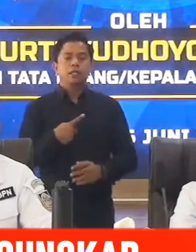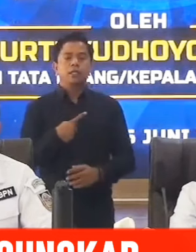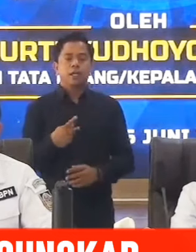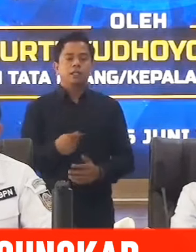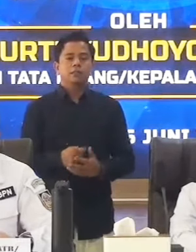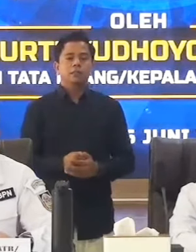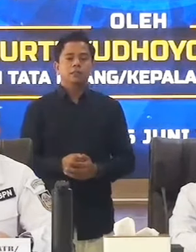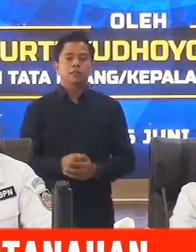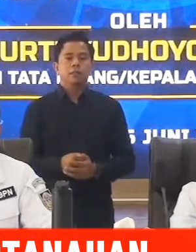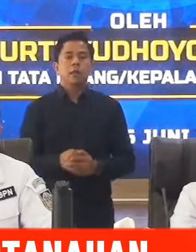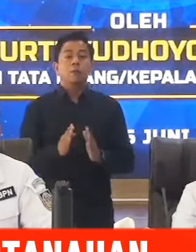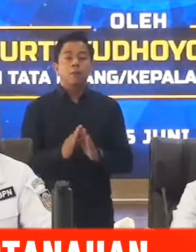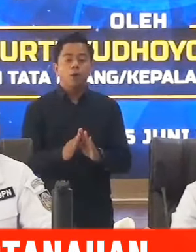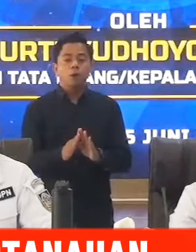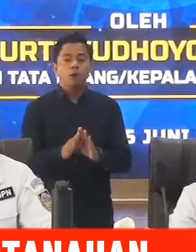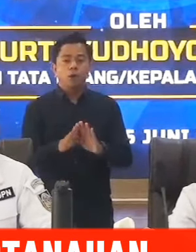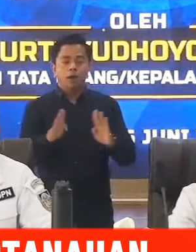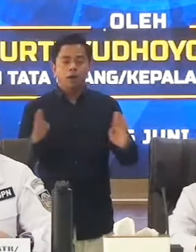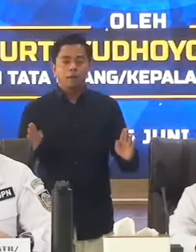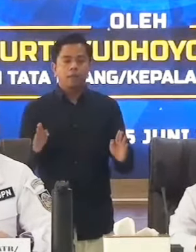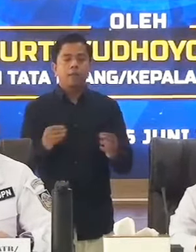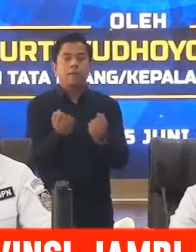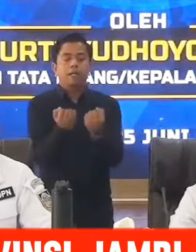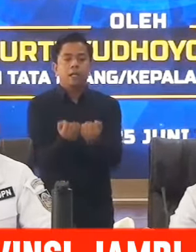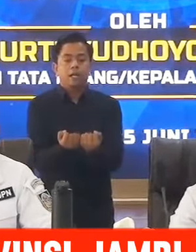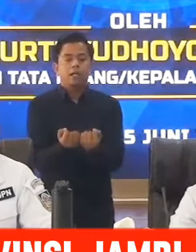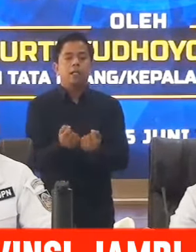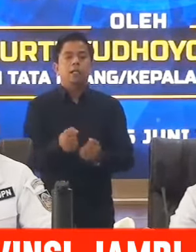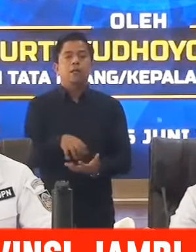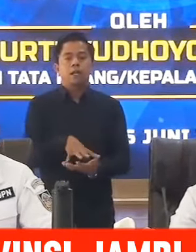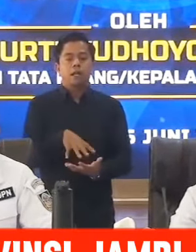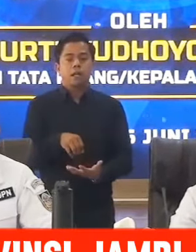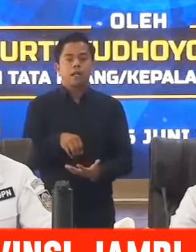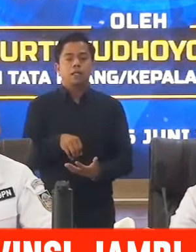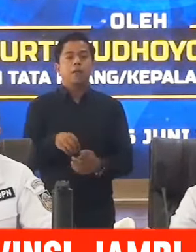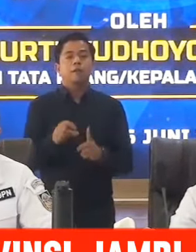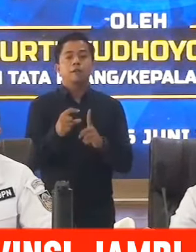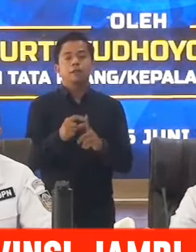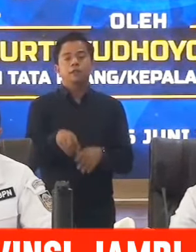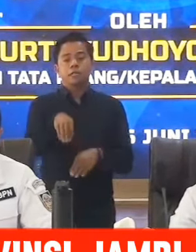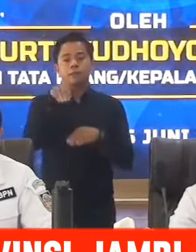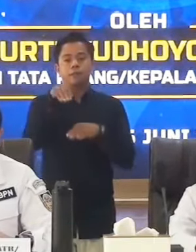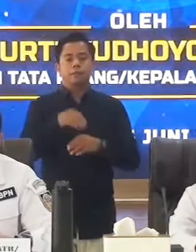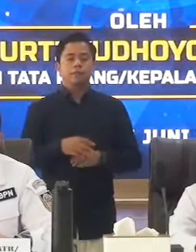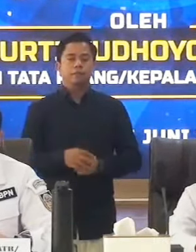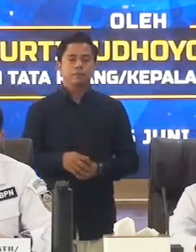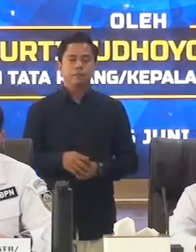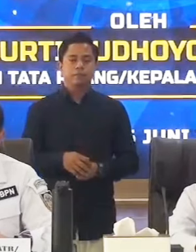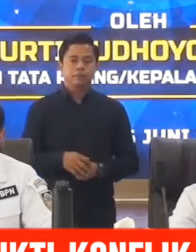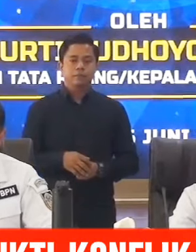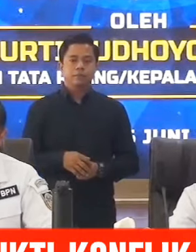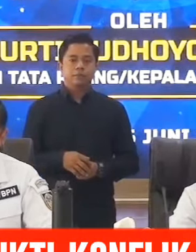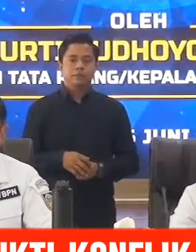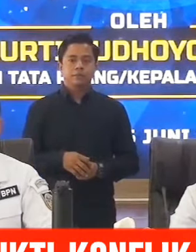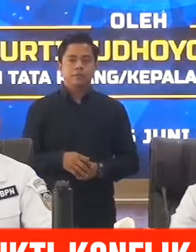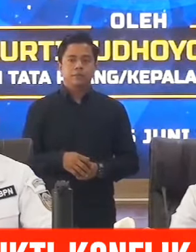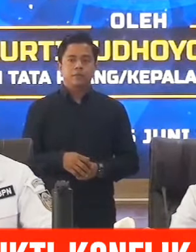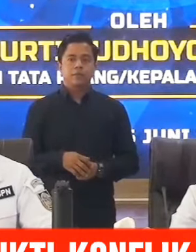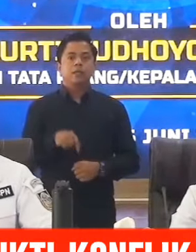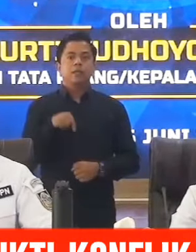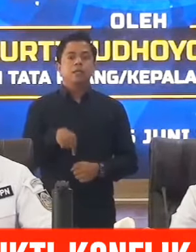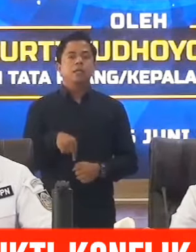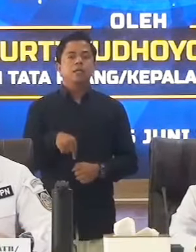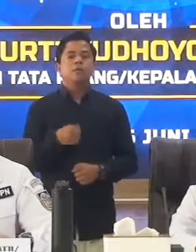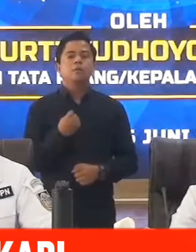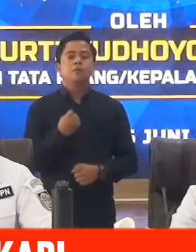sekaligus mengungkap tindak pidana pertanahan yang terjadi di Provinsi Jambi. Ini juga merupakan